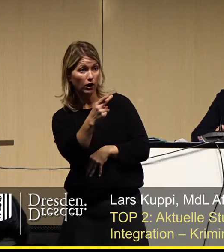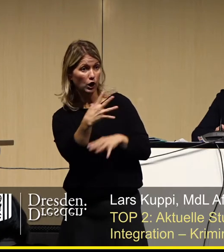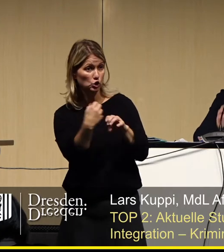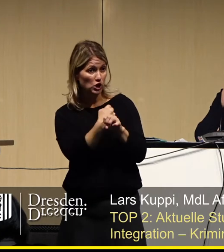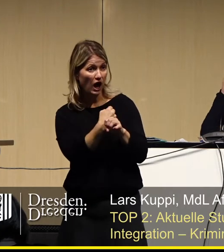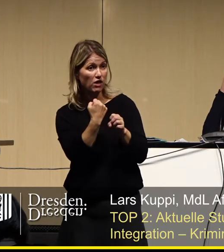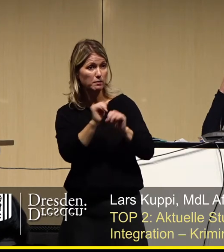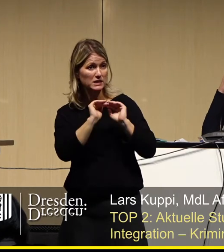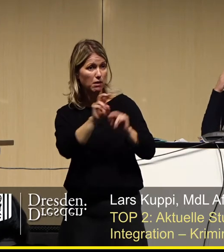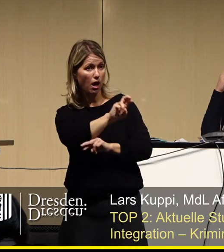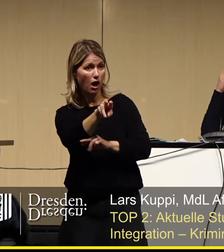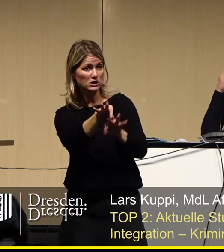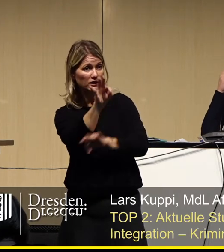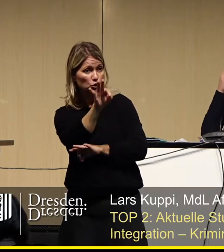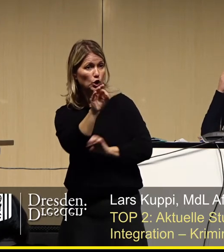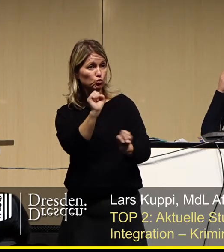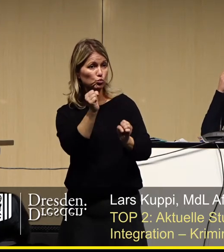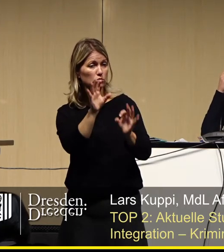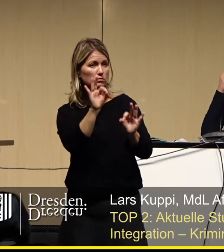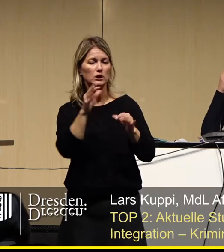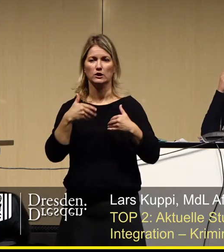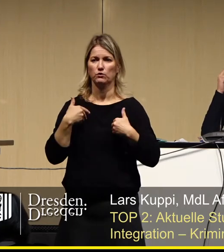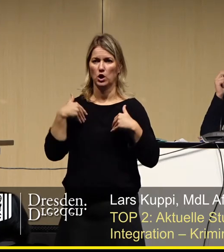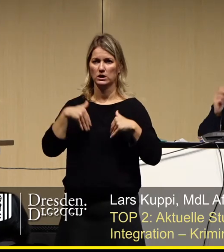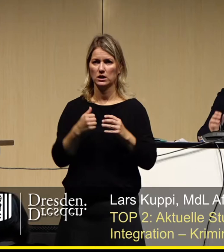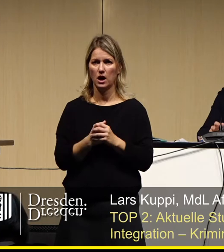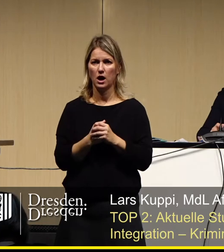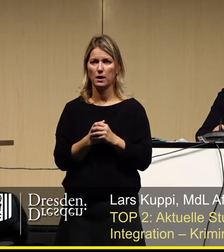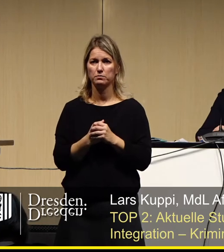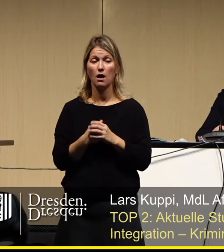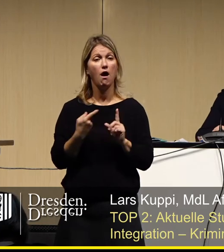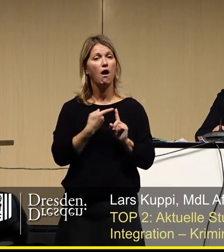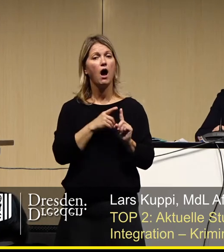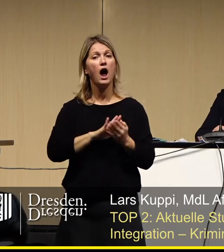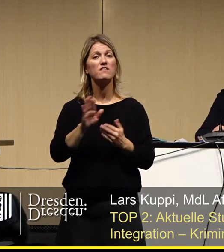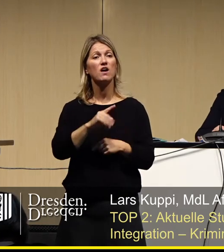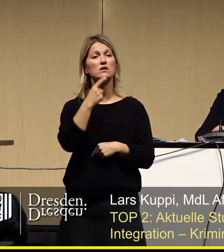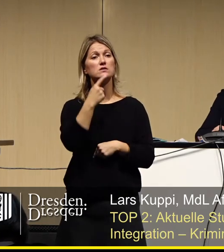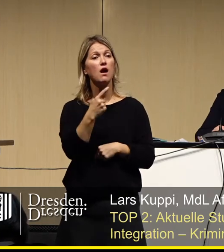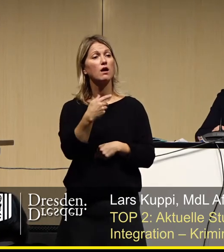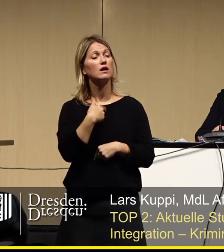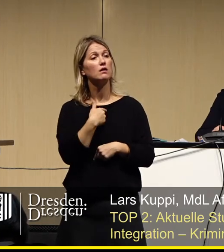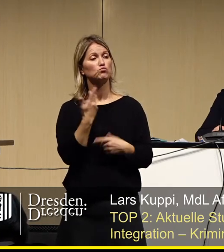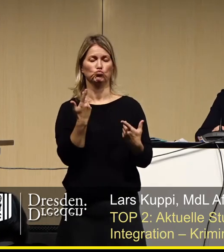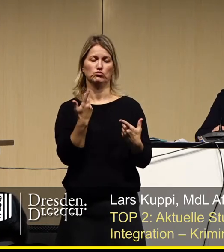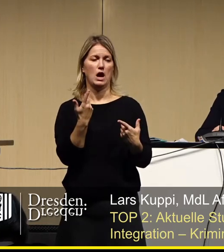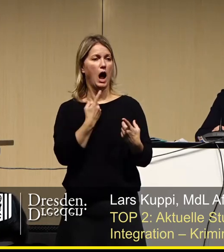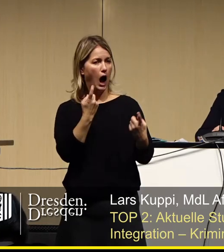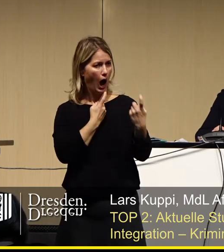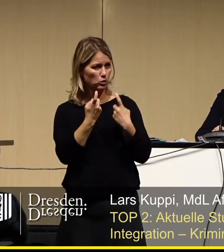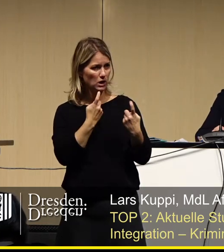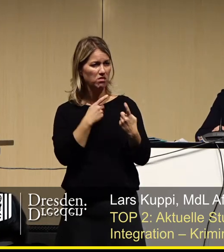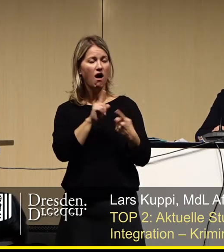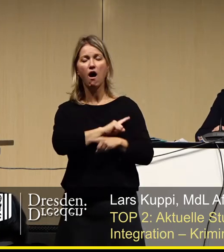Arbeitsmarkt anzukommen. Einer Pauschalierung, dass Ausländer per se krimineller sind als Deutsche, widerspricht die AfD